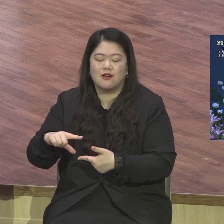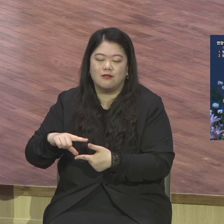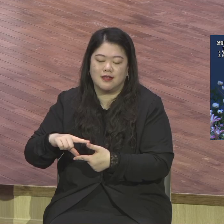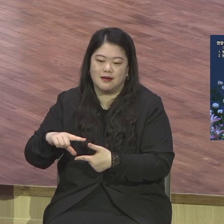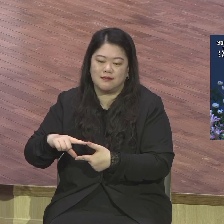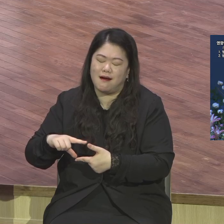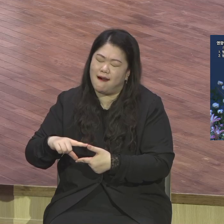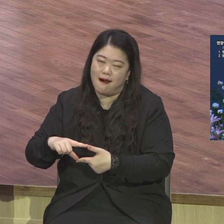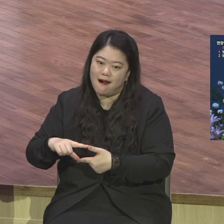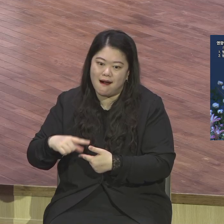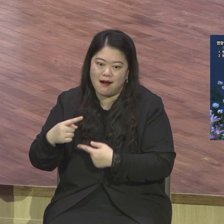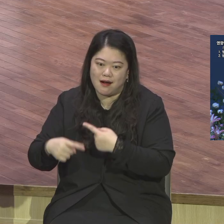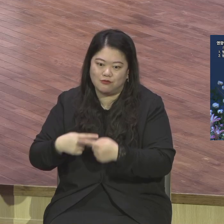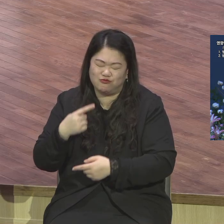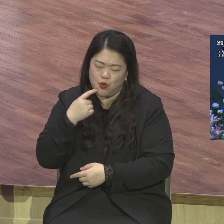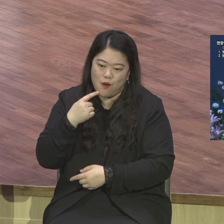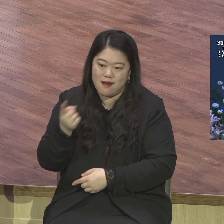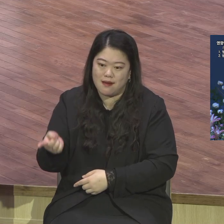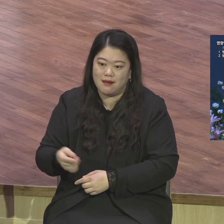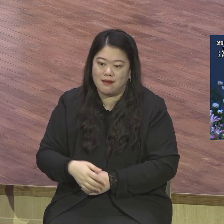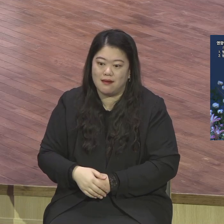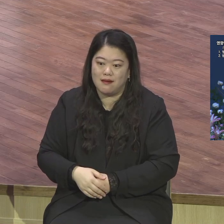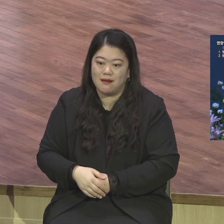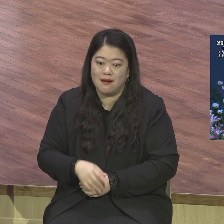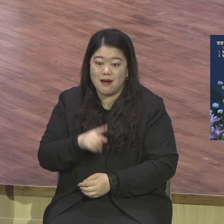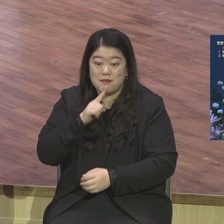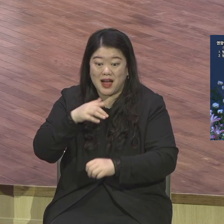경남 사람 그냥 질려버려 말.